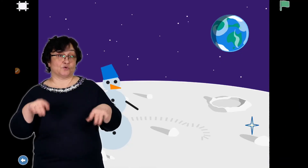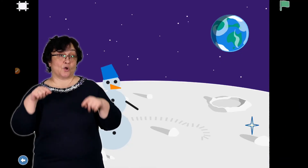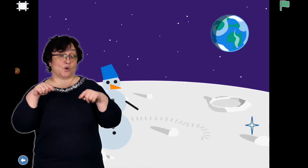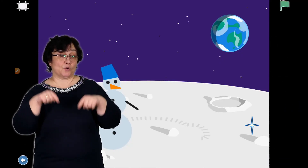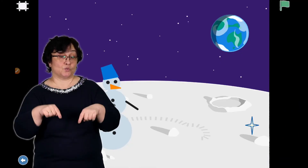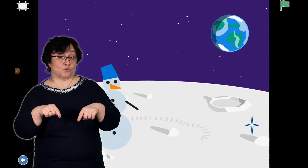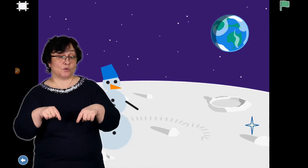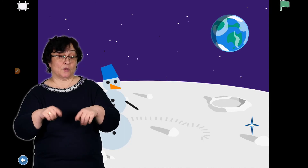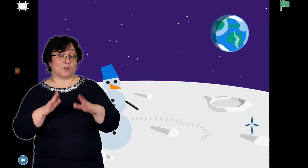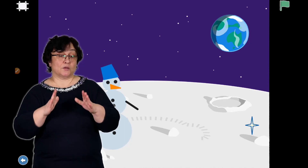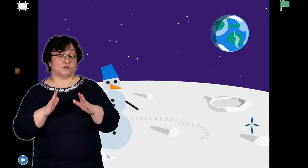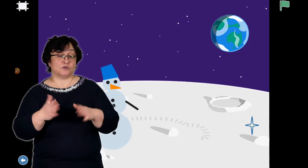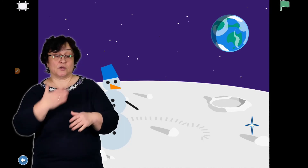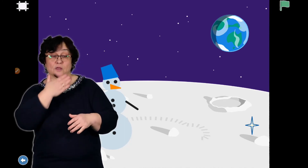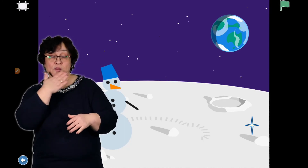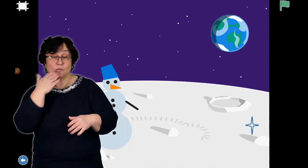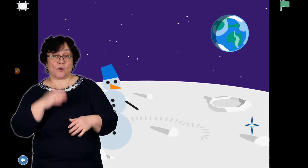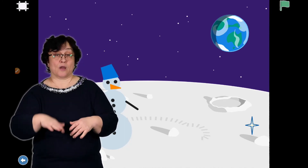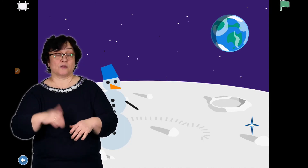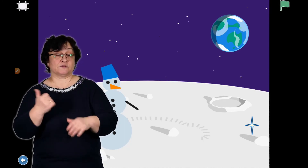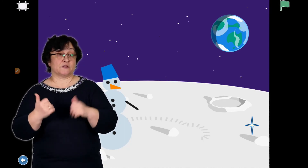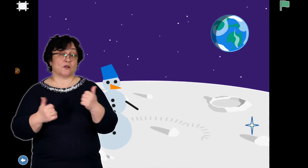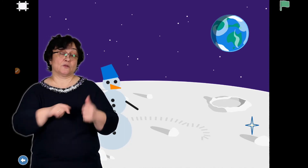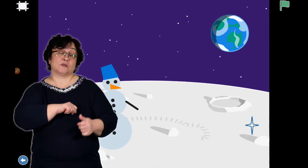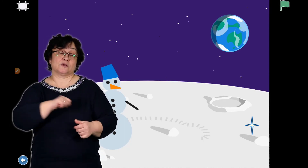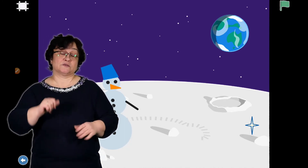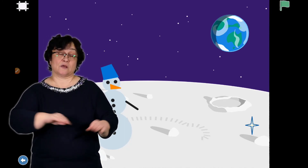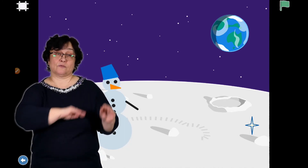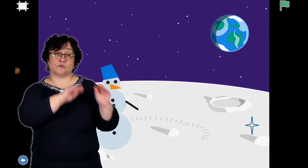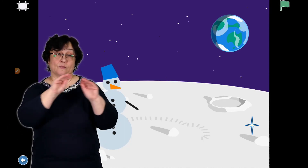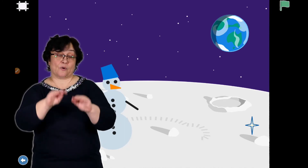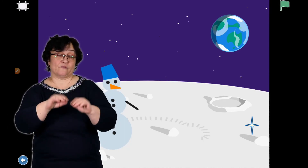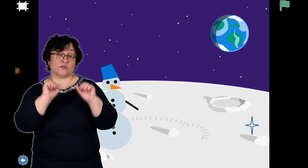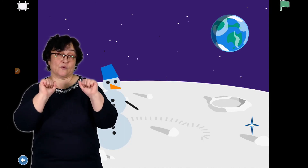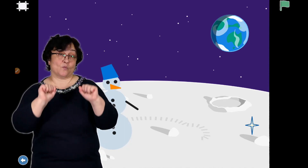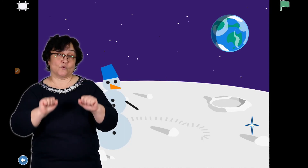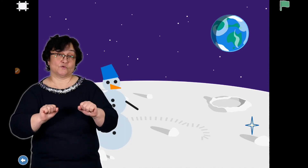Ідемо. Ух ти, ми вже тут. Тільки тут в мене немає стрілок, ти